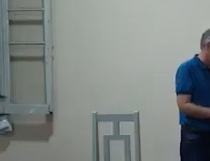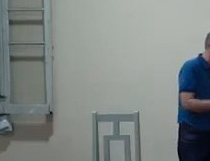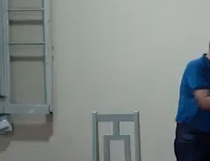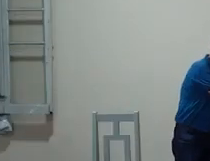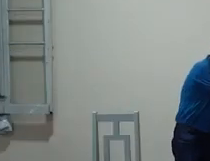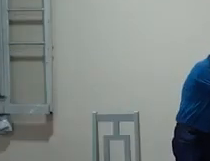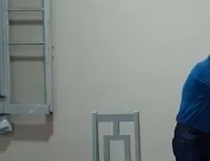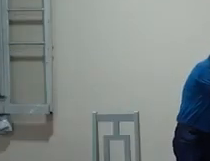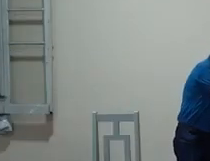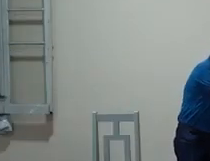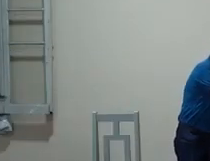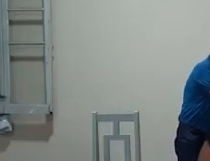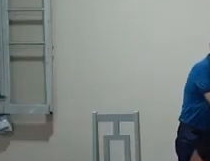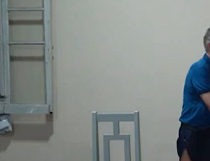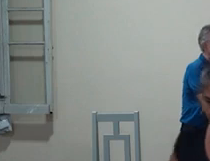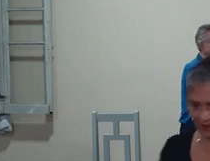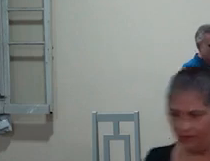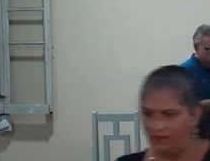na noite de hoje.